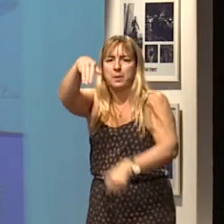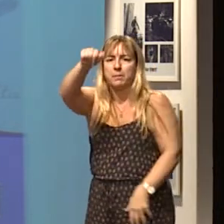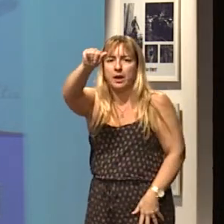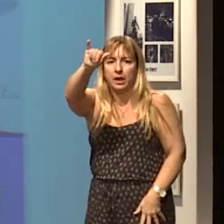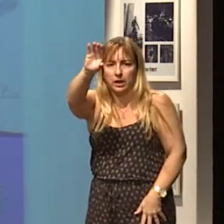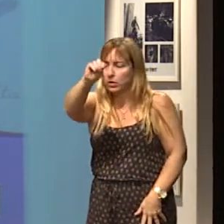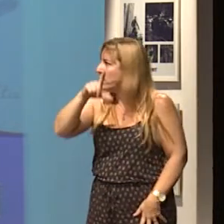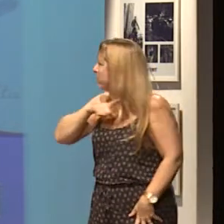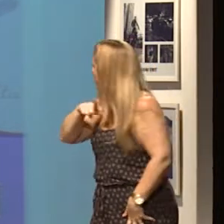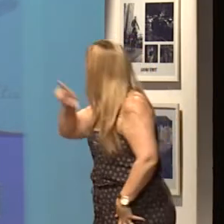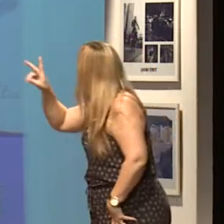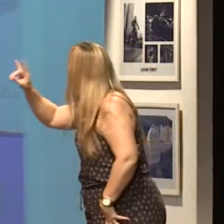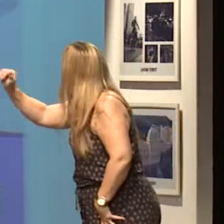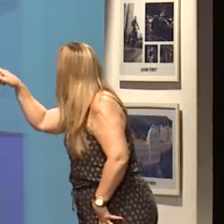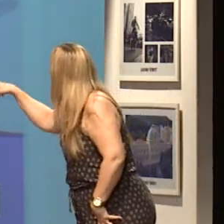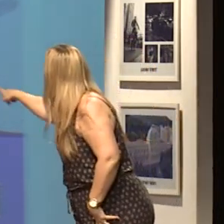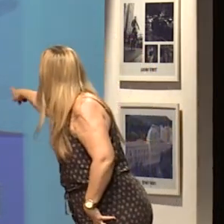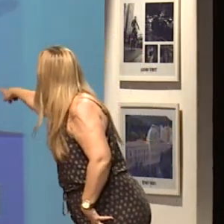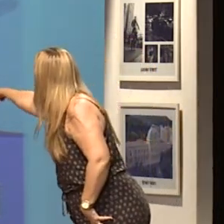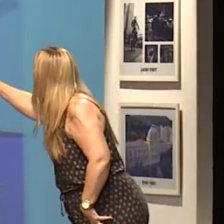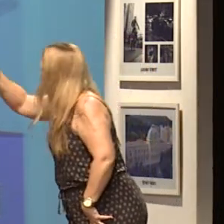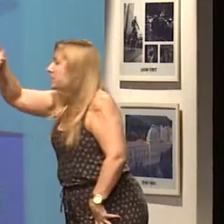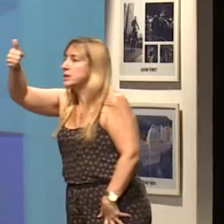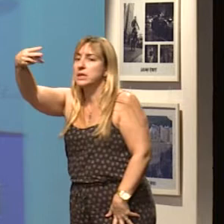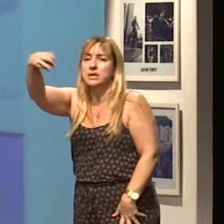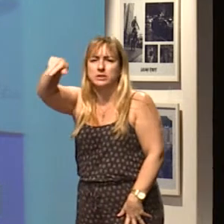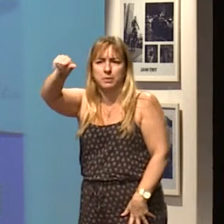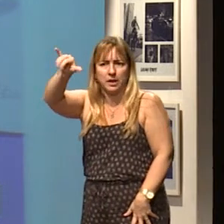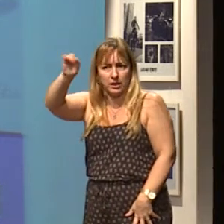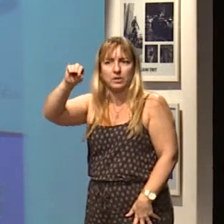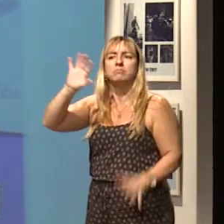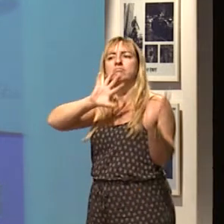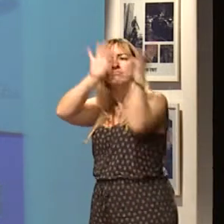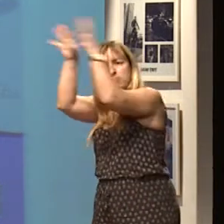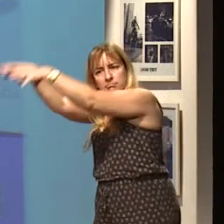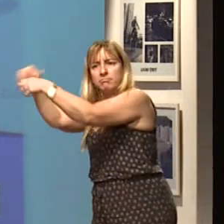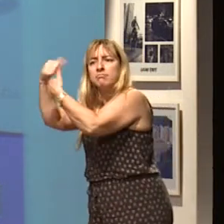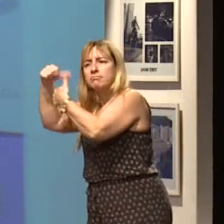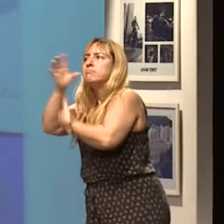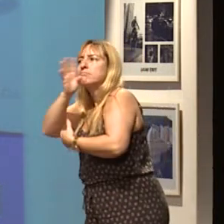a surge em maio, no dia 13 de maio,